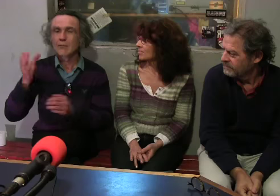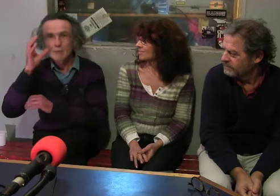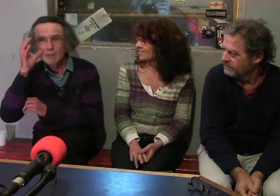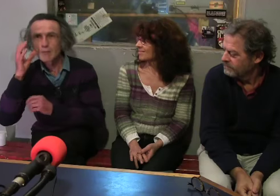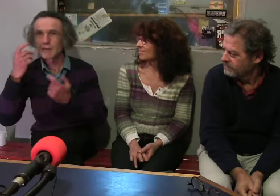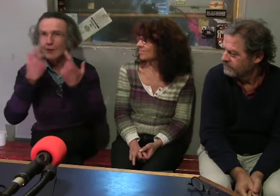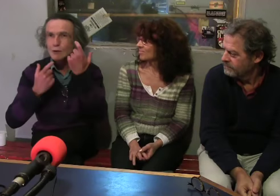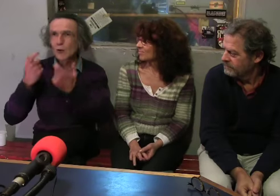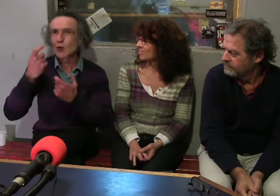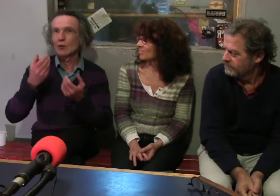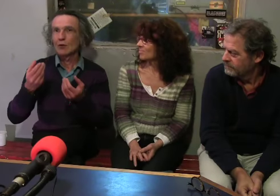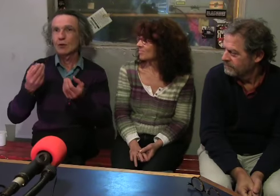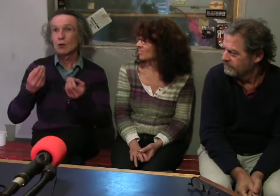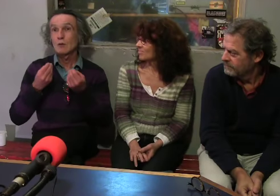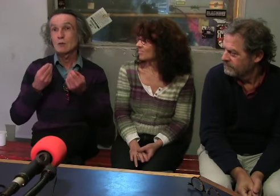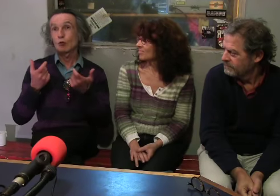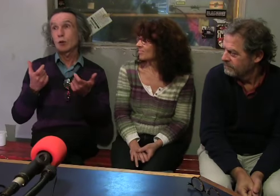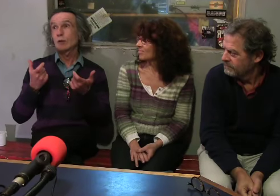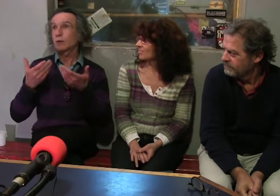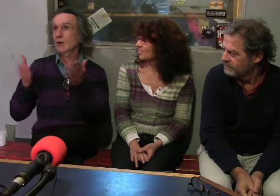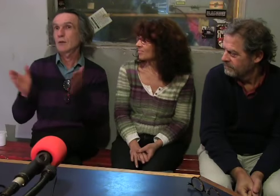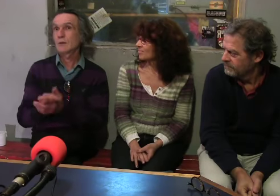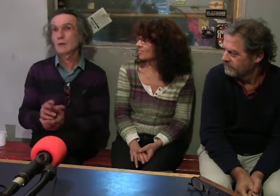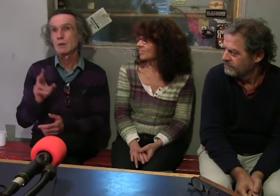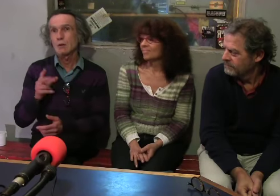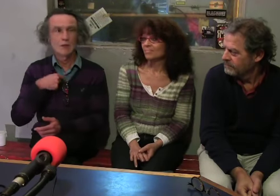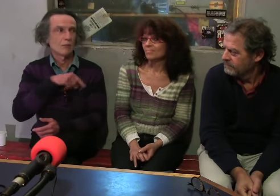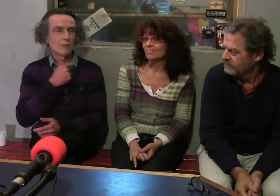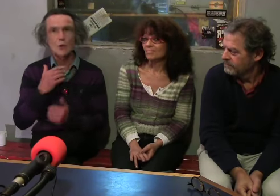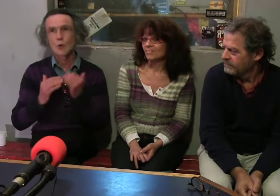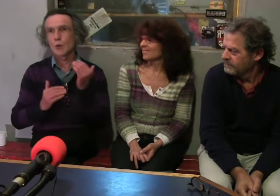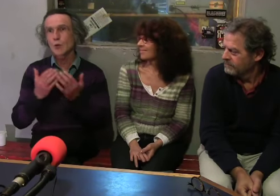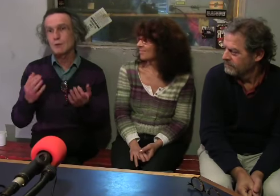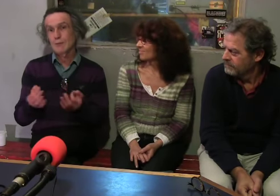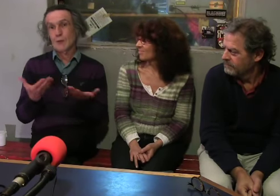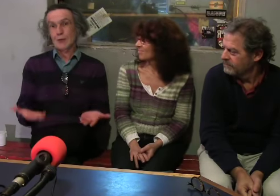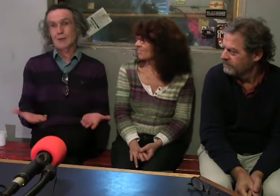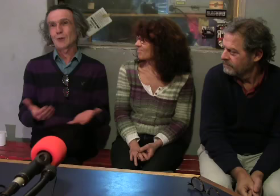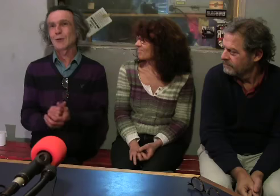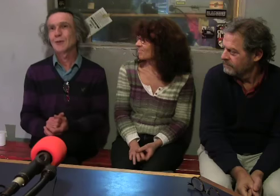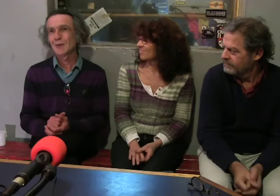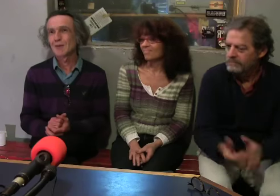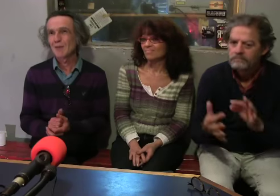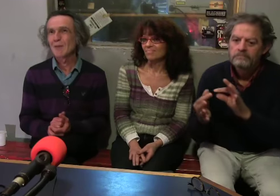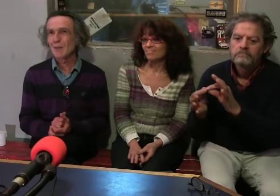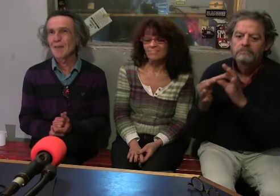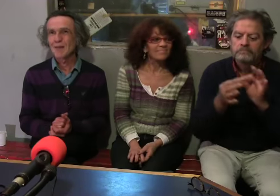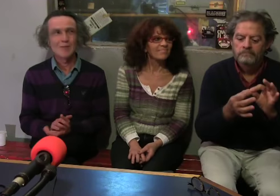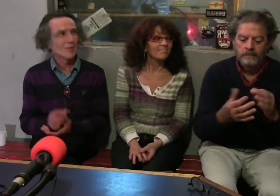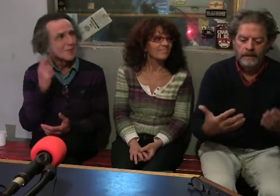nous, c'est une chance. On est très content d'avoir été ici aujourd'hui. Jacques, le 15 décembre, donc nous sommes le